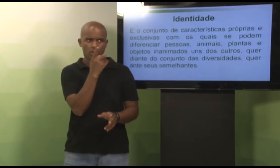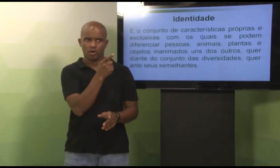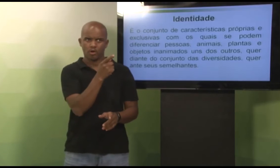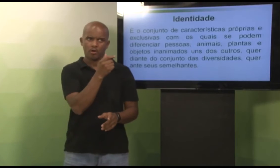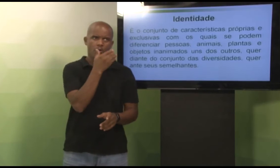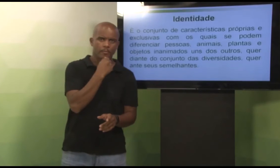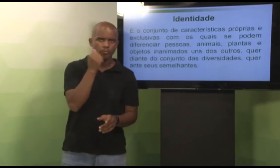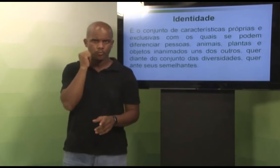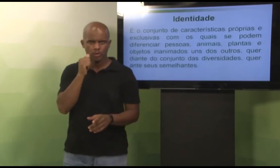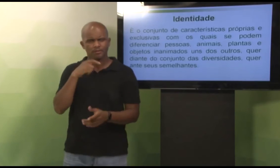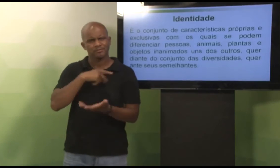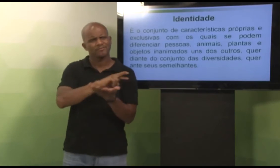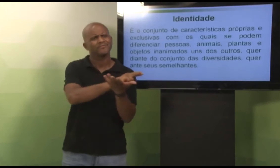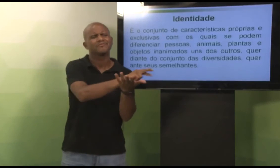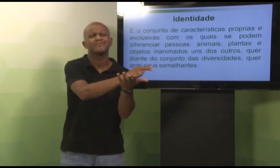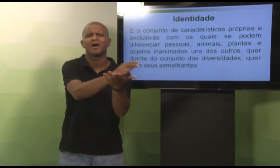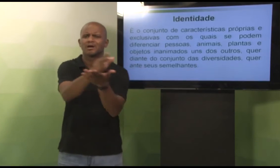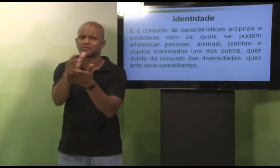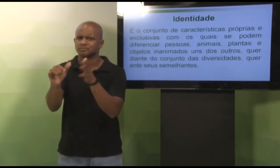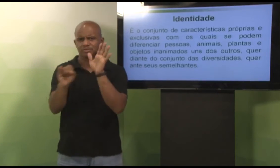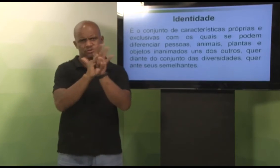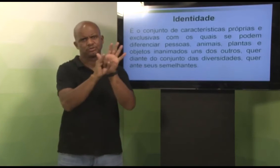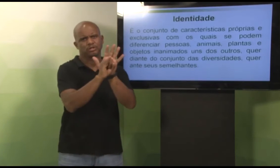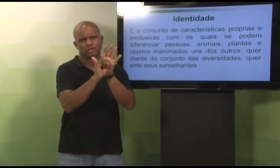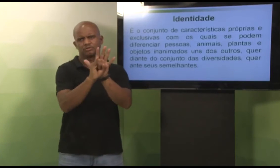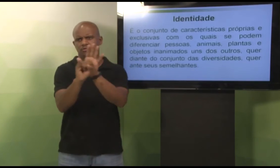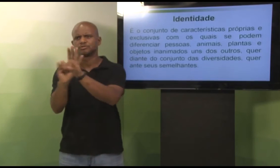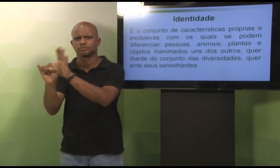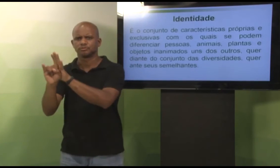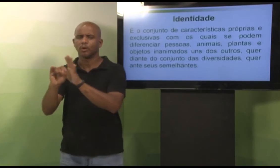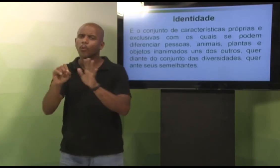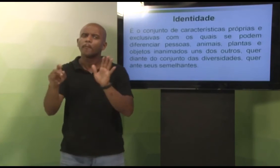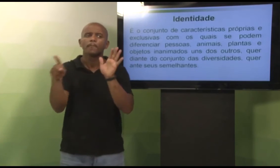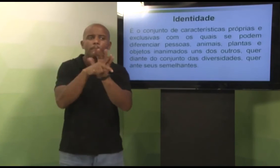dei alguns exemplos, mas não é somente esses. Temos várias identidades.